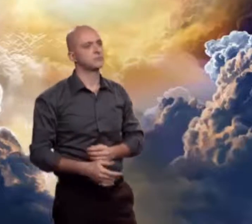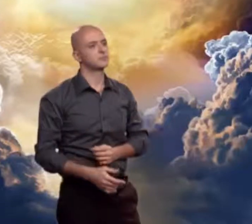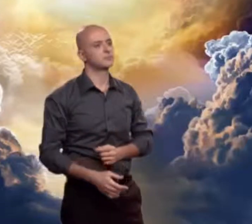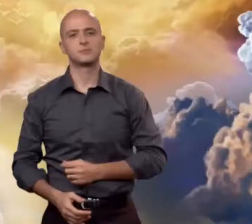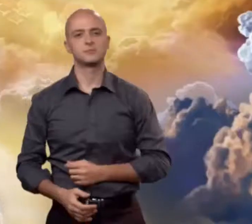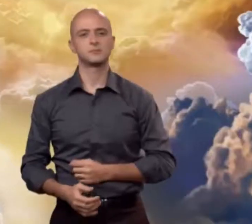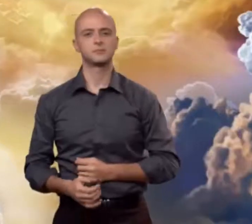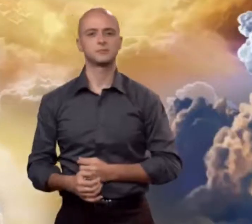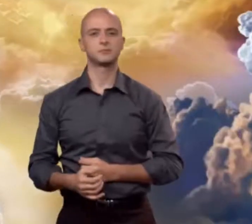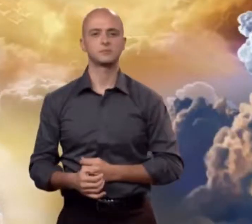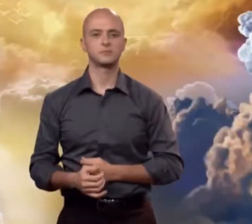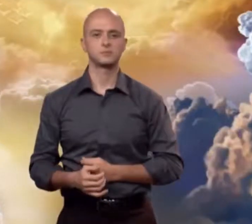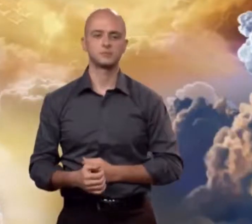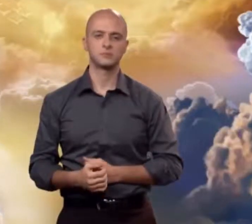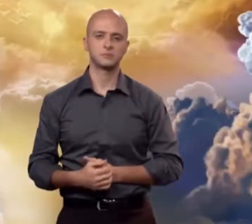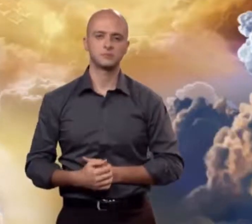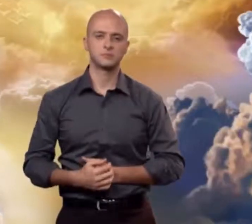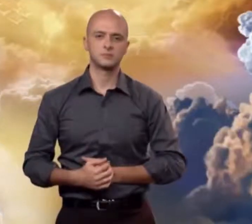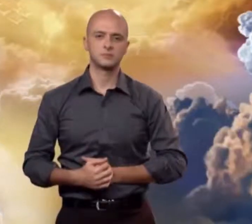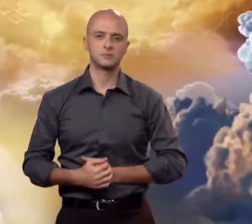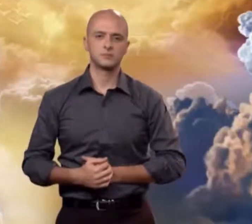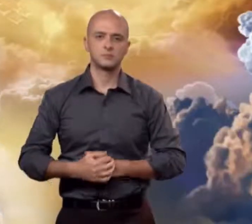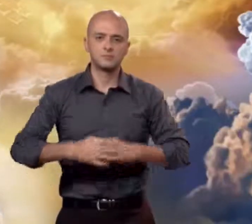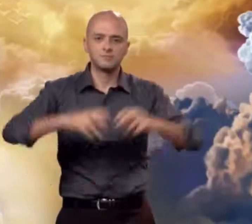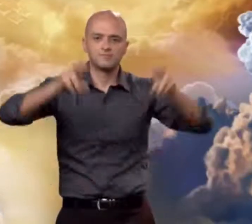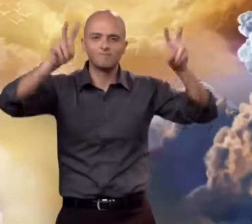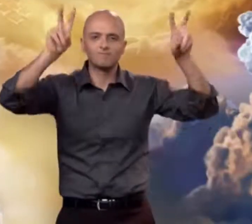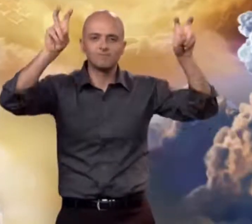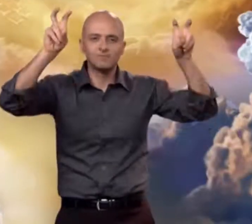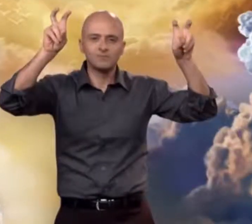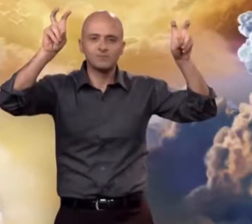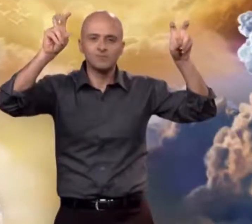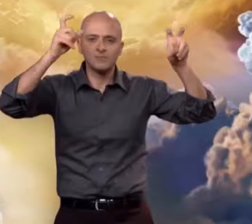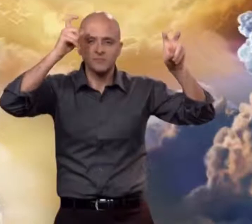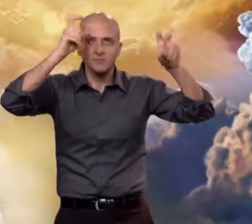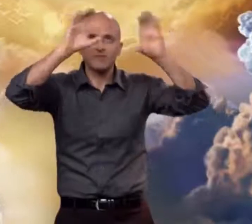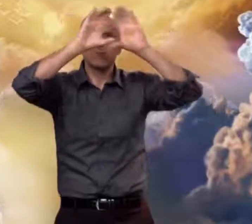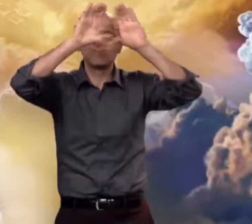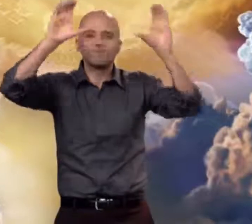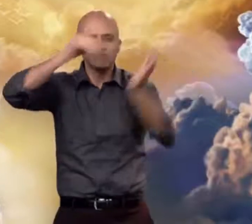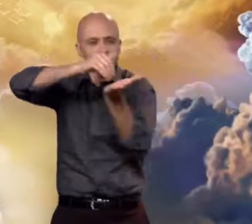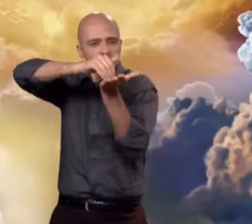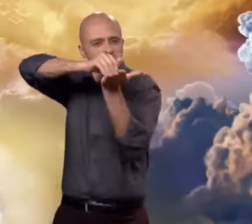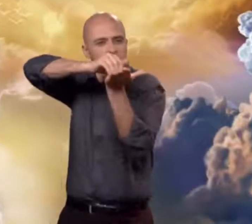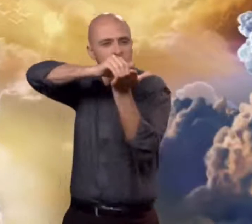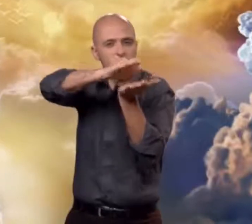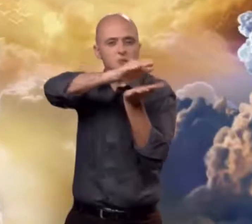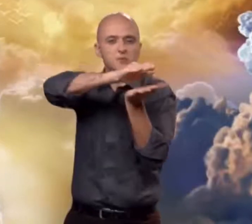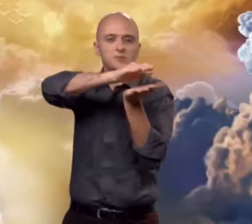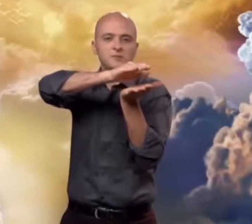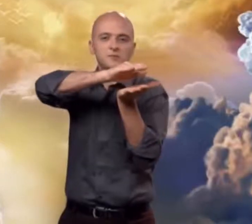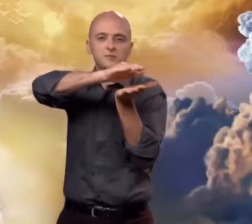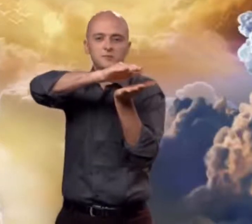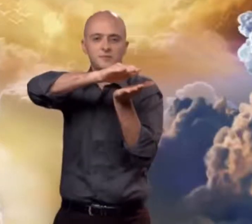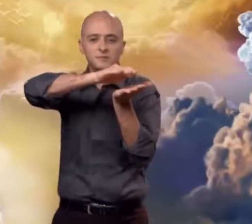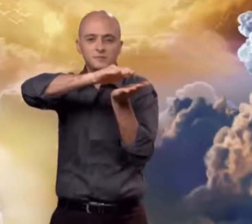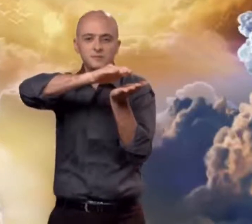ele, muitos pretendem que os seres humanos alcançam liberdade ao transgredir a lei de Deus. A reprovação